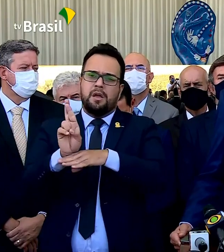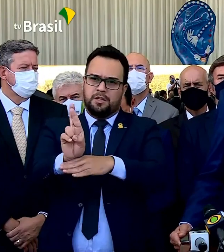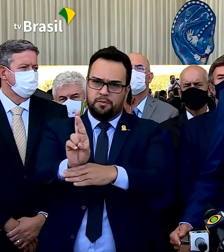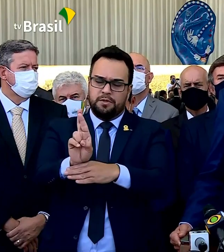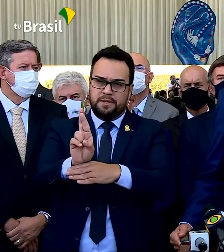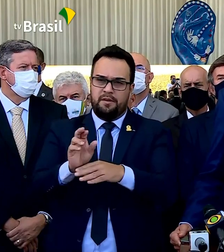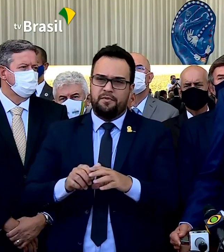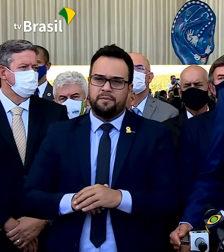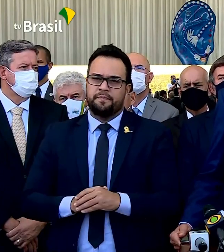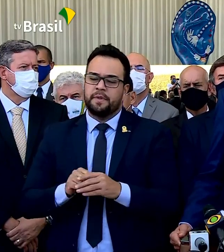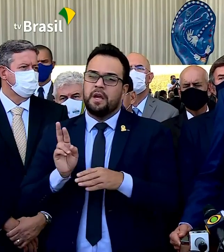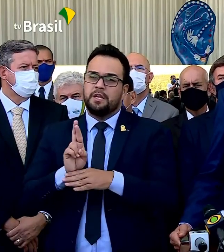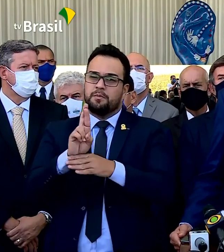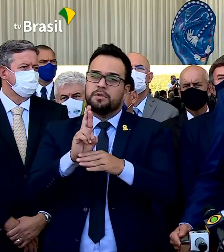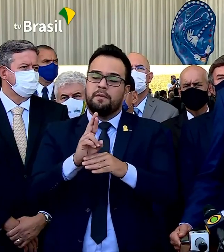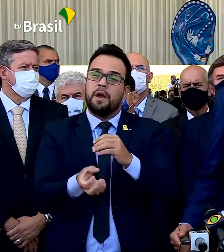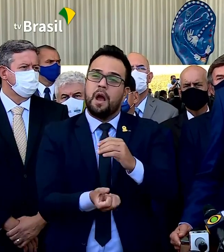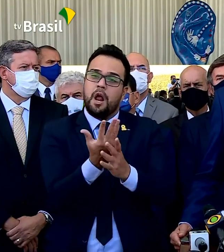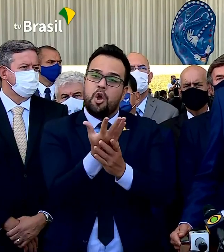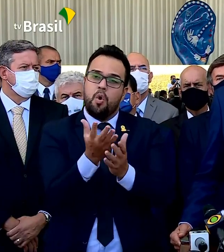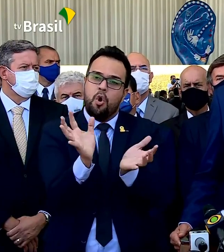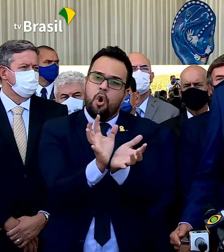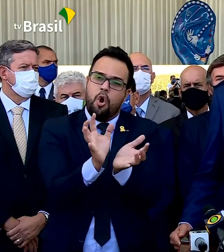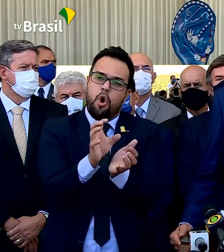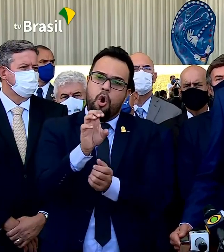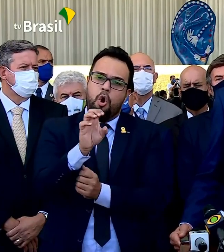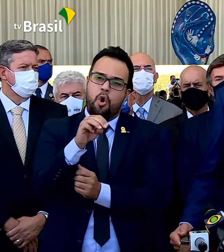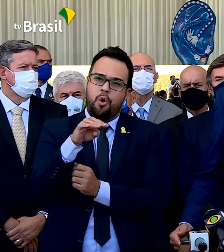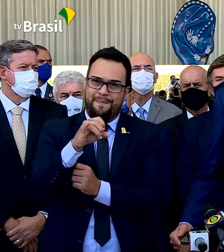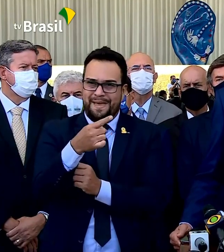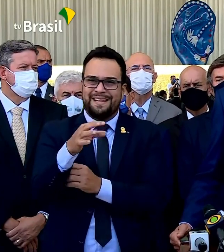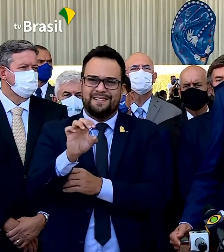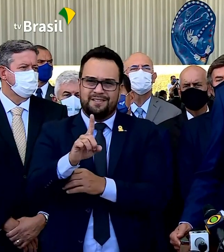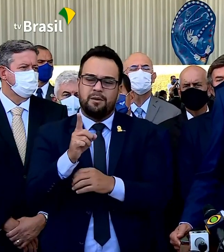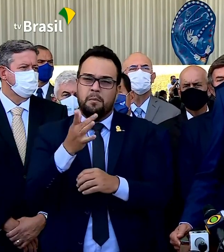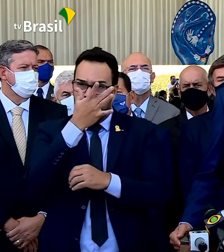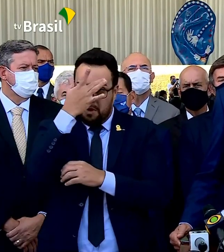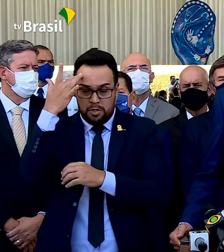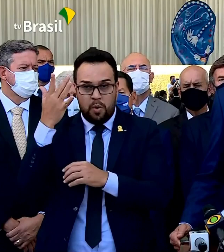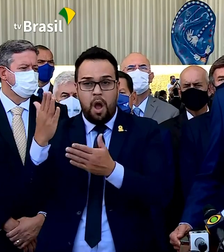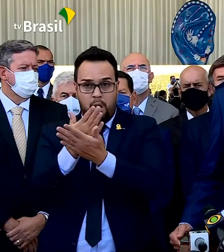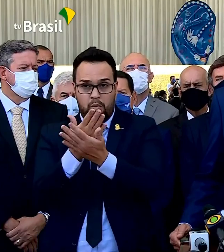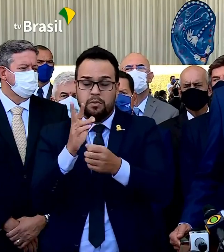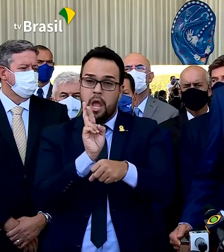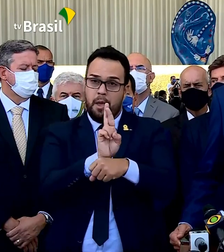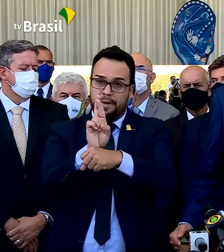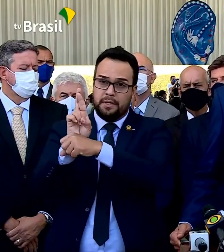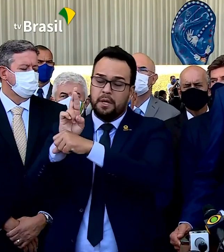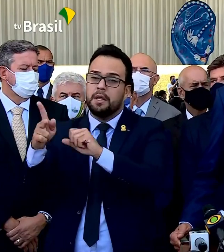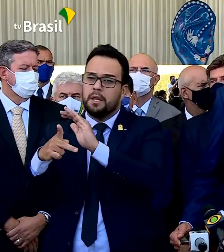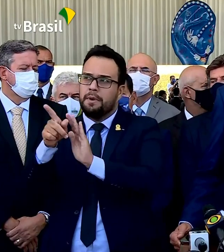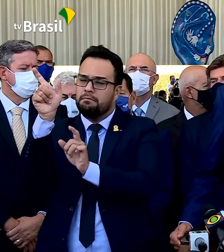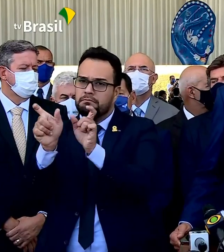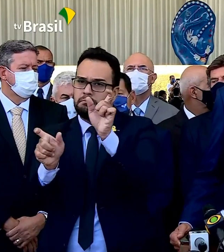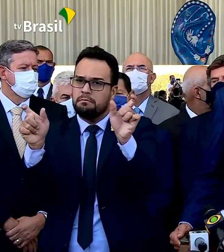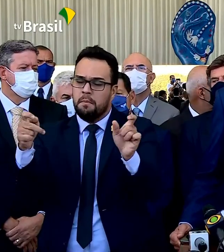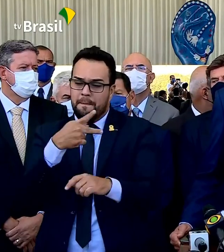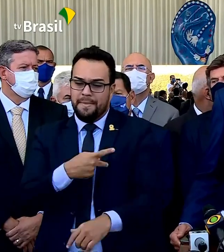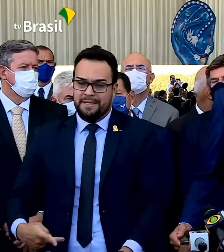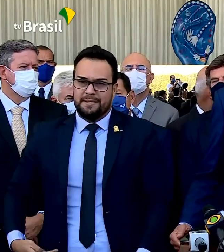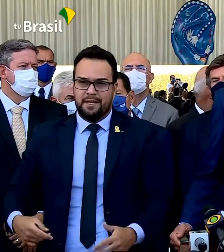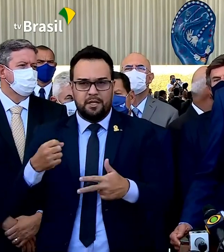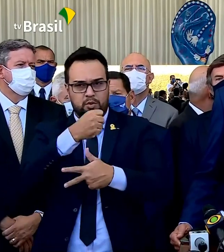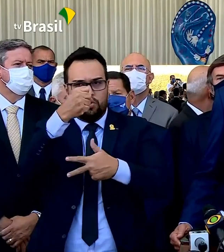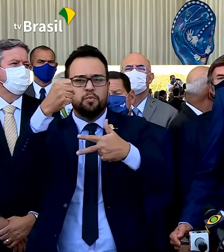comissão, constituída por representantes ou pelos próprios presidentes dos poderes, para dar as